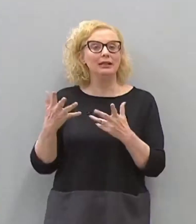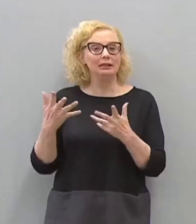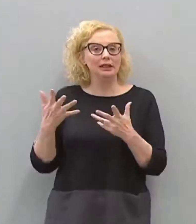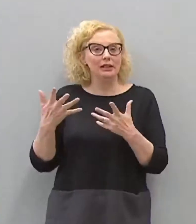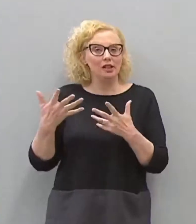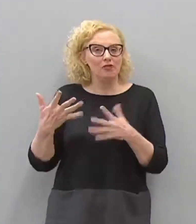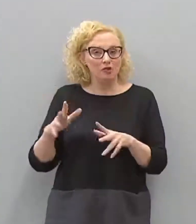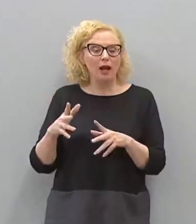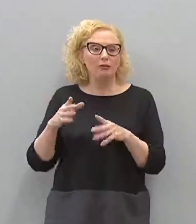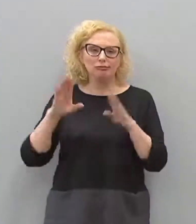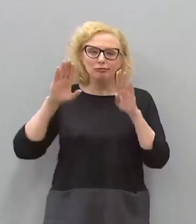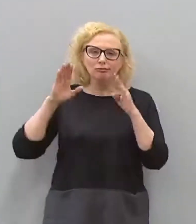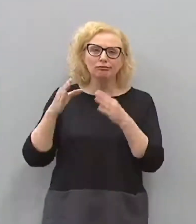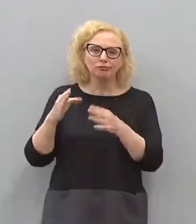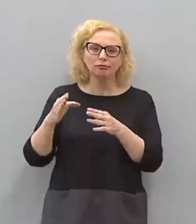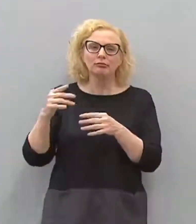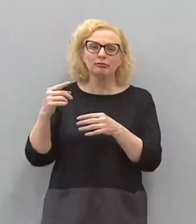di